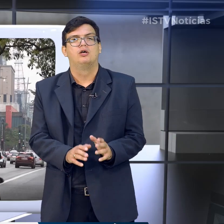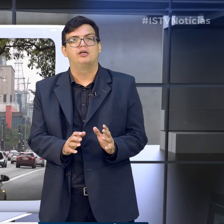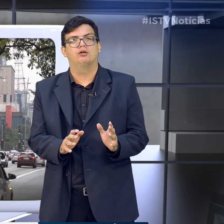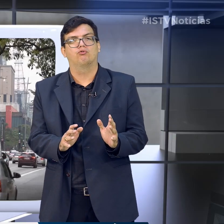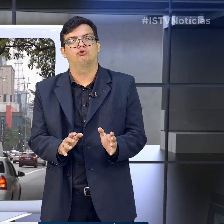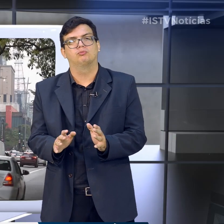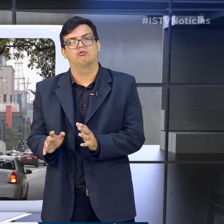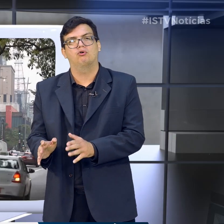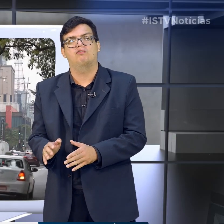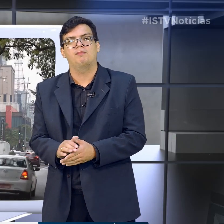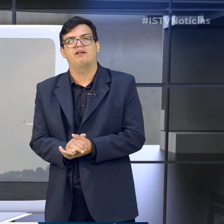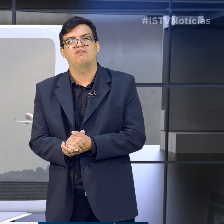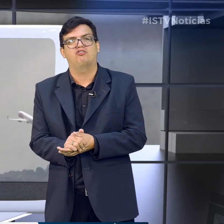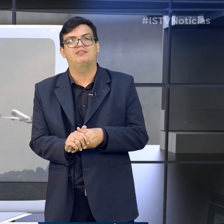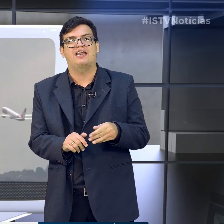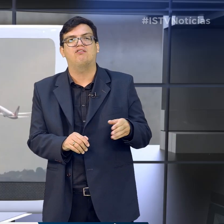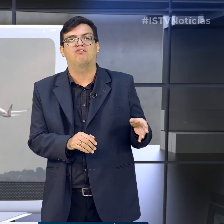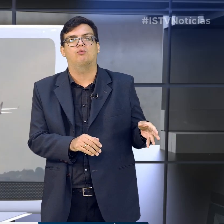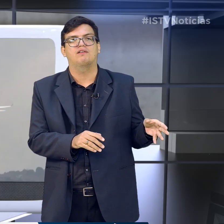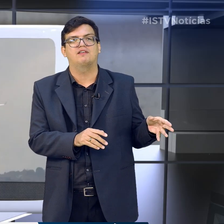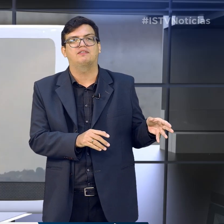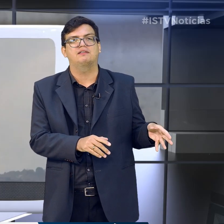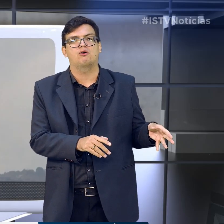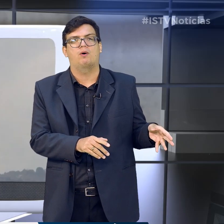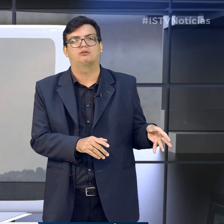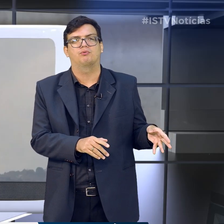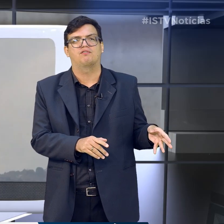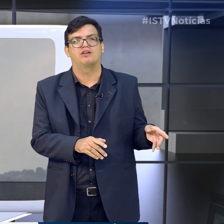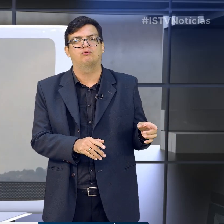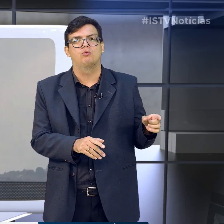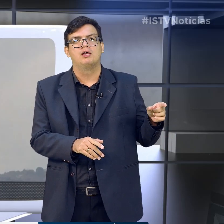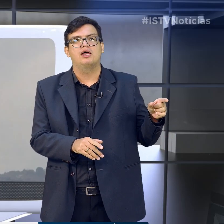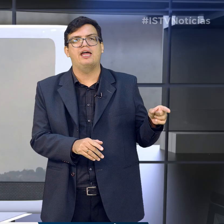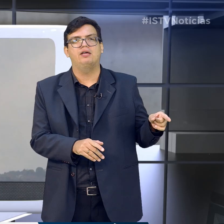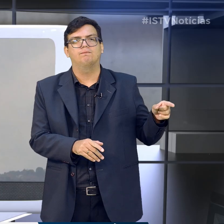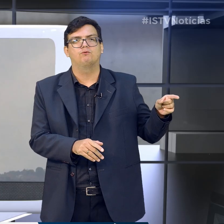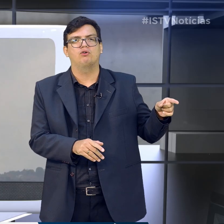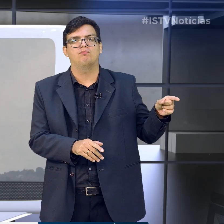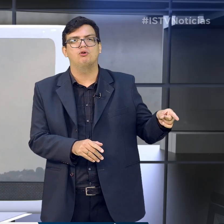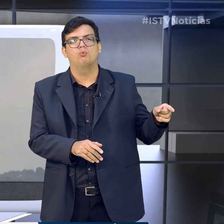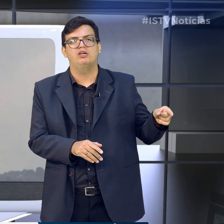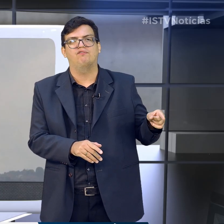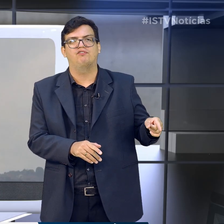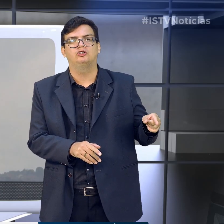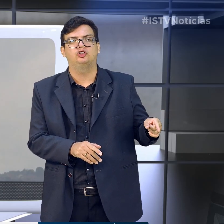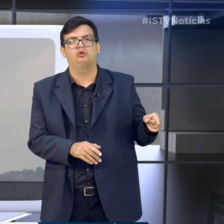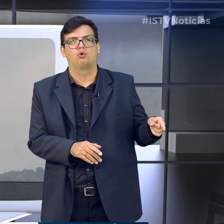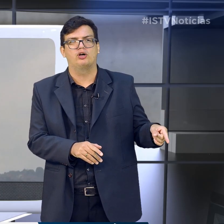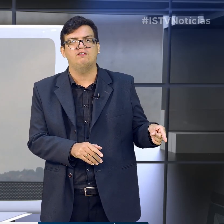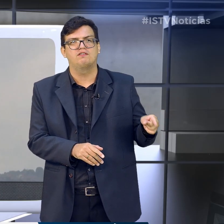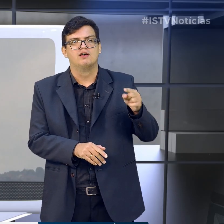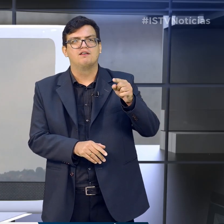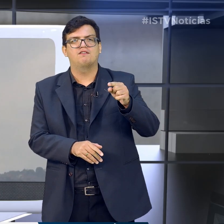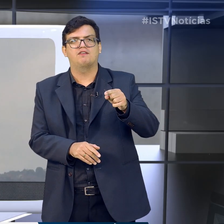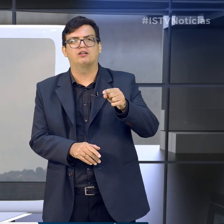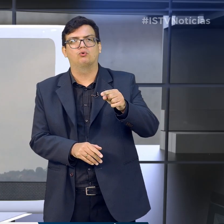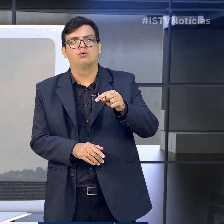e nos últimos 12 meses de 3,74% em 2022 sendo